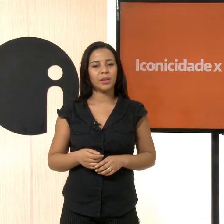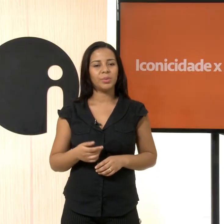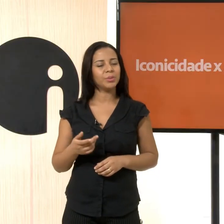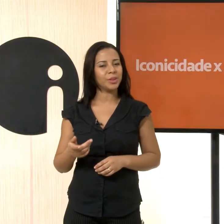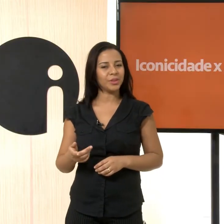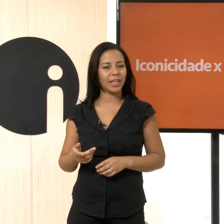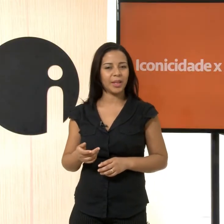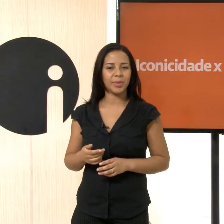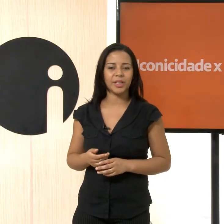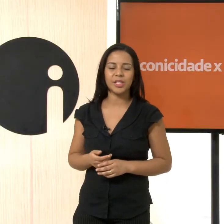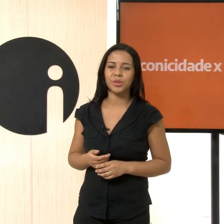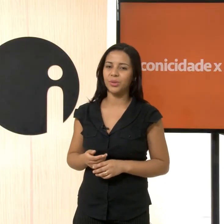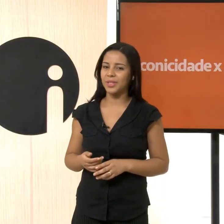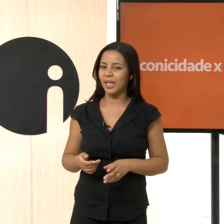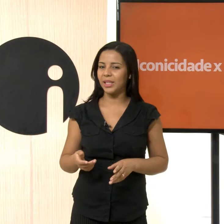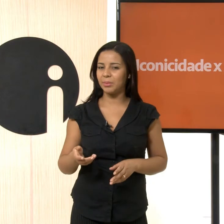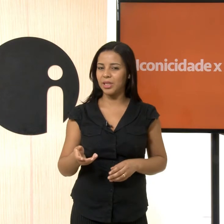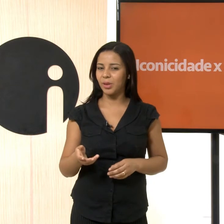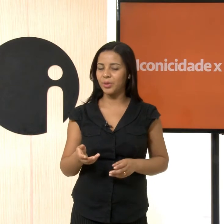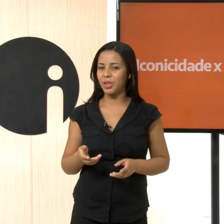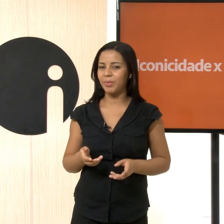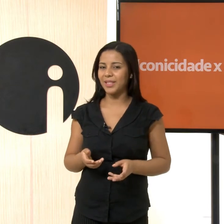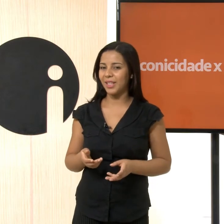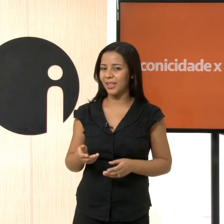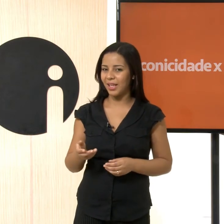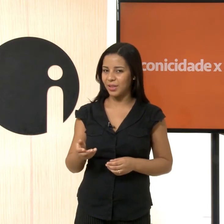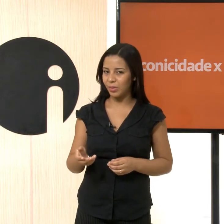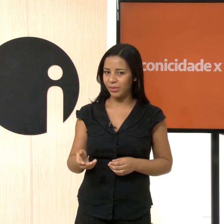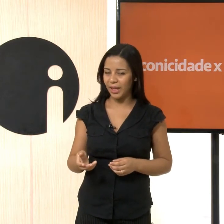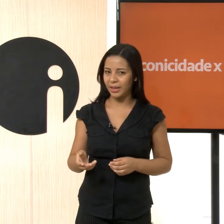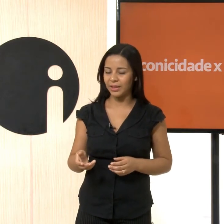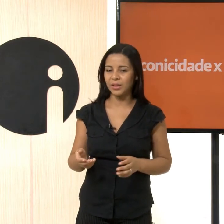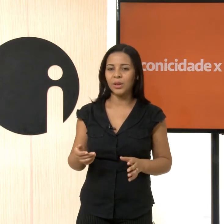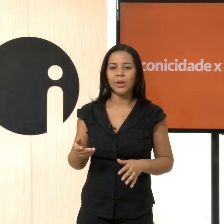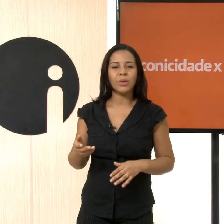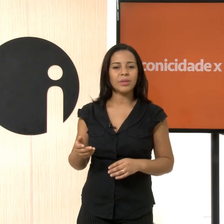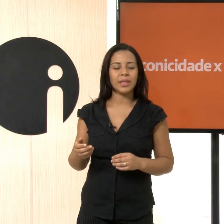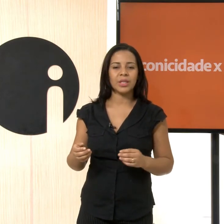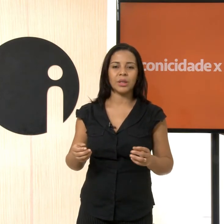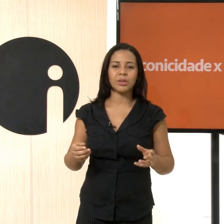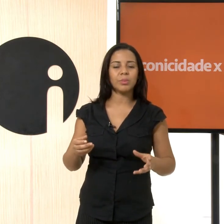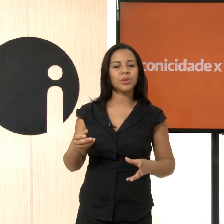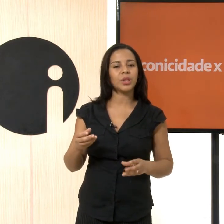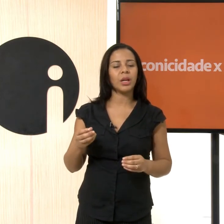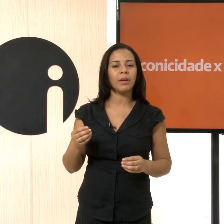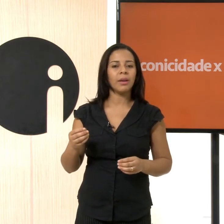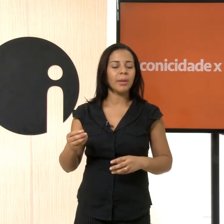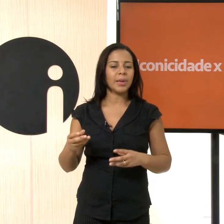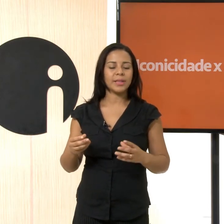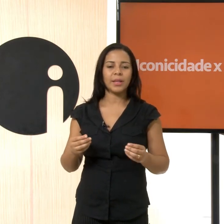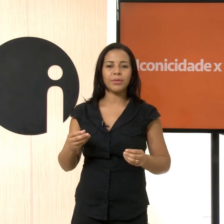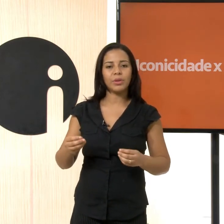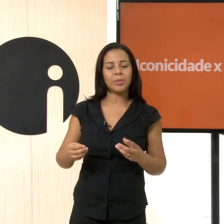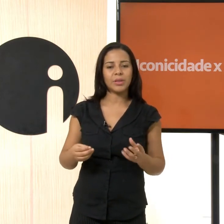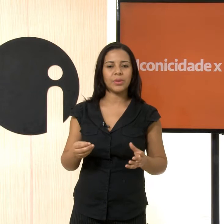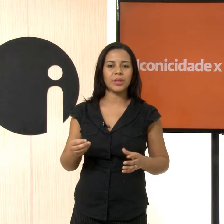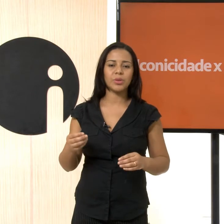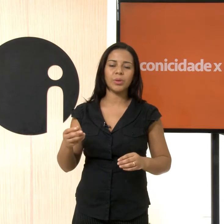Por muito tempo, acreditou-se que a Libras só podia passar ideias concretas, ou seja, só podia passar informações